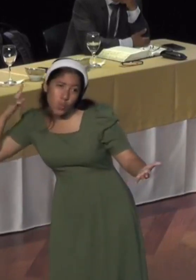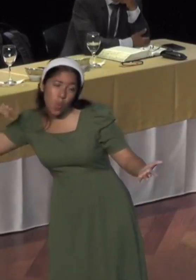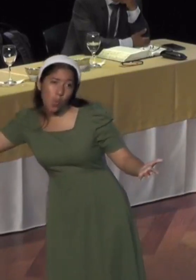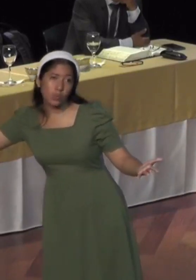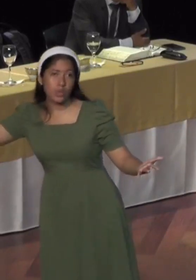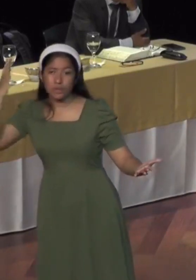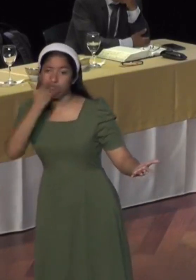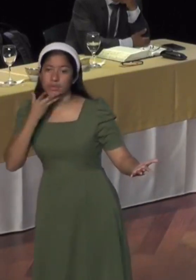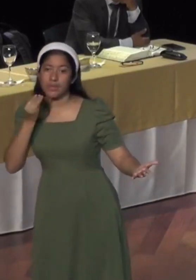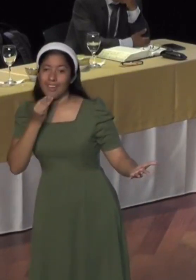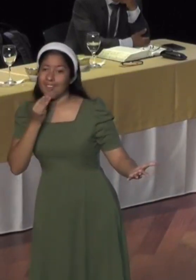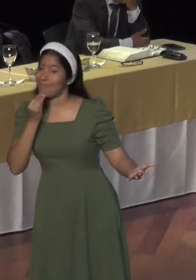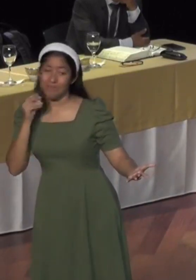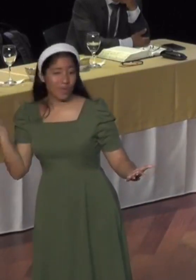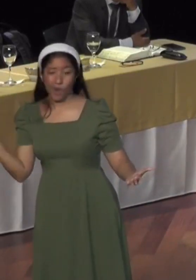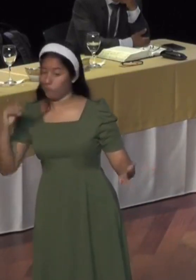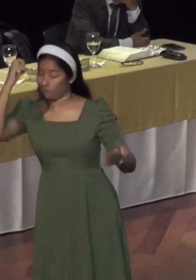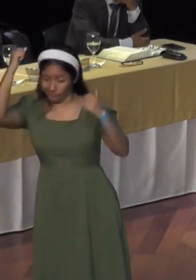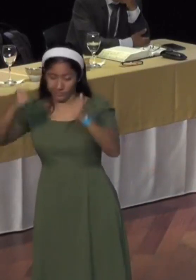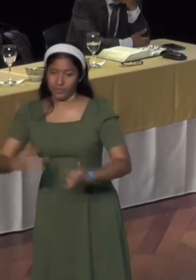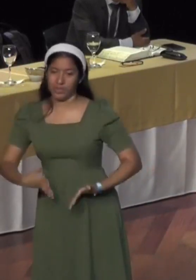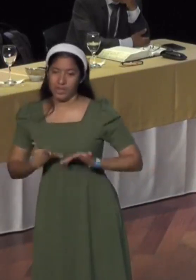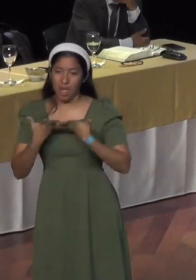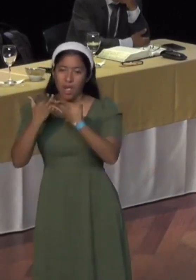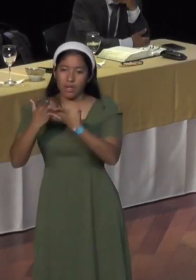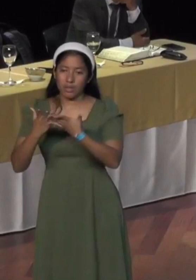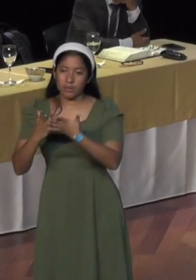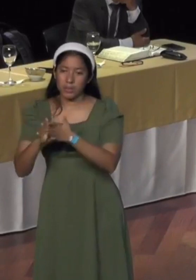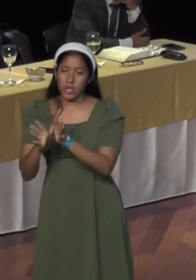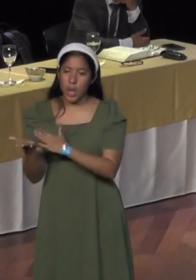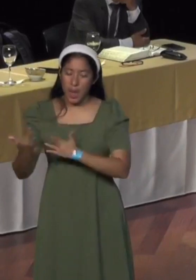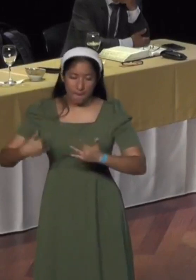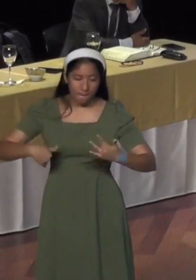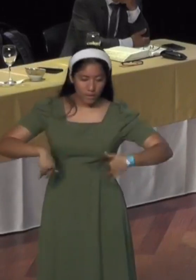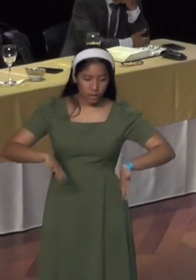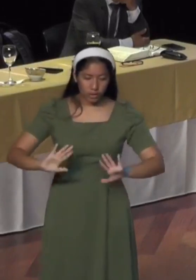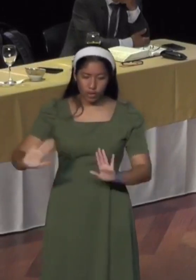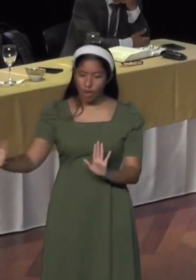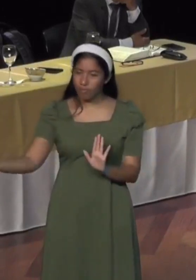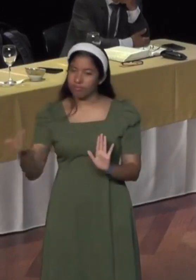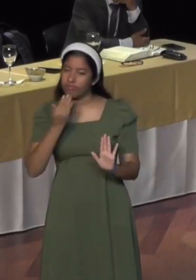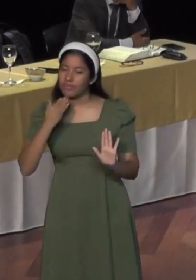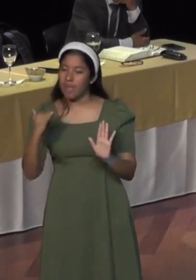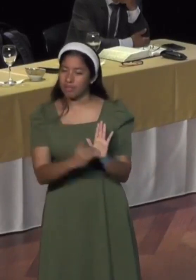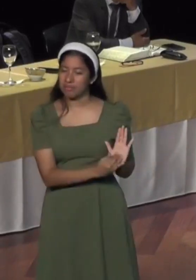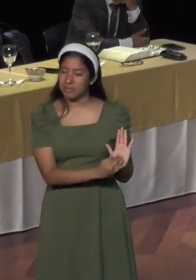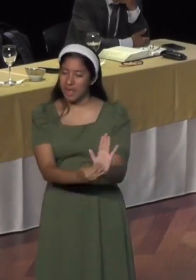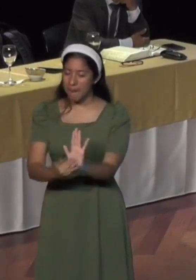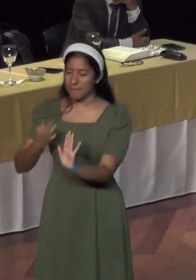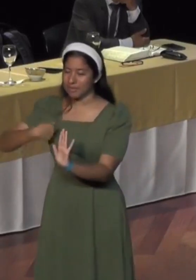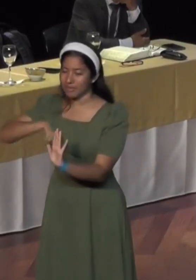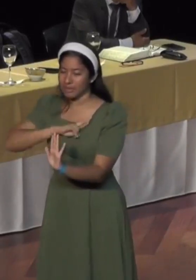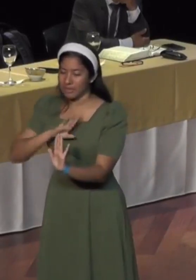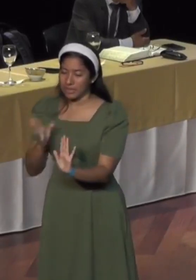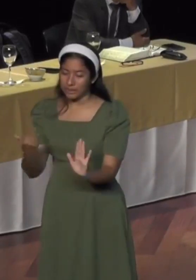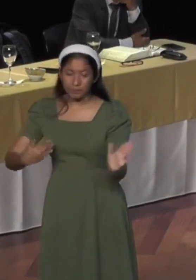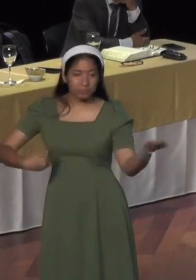Santo. Y son nuestros modelos a seguir. Y muchas veces esas clases de personas